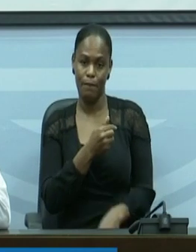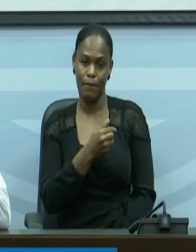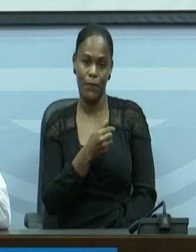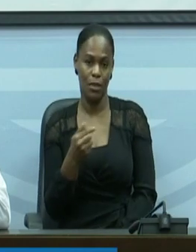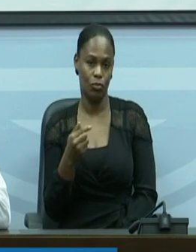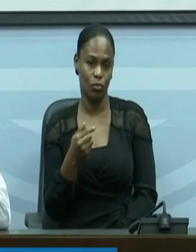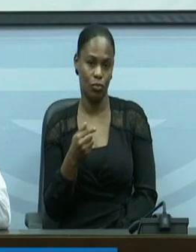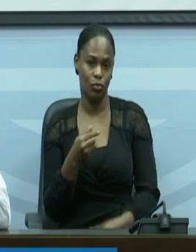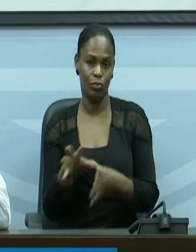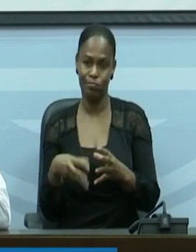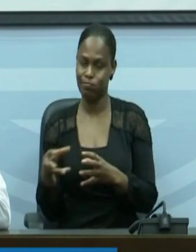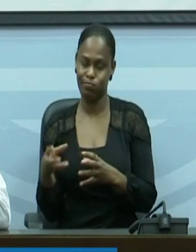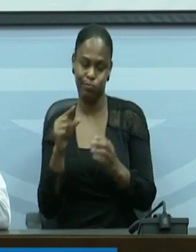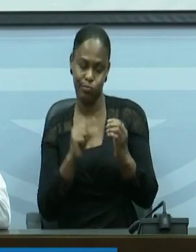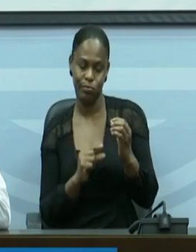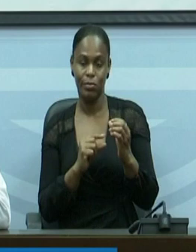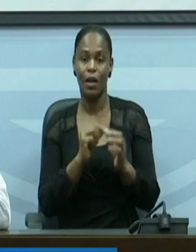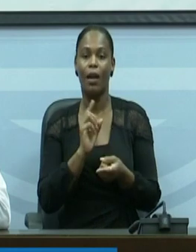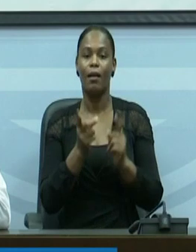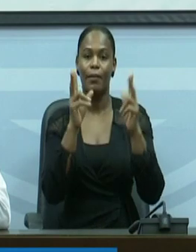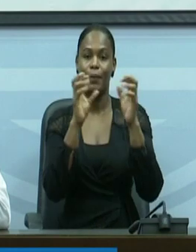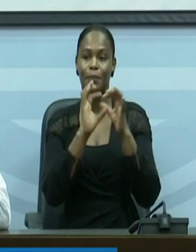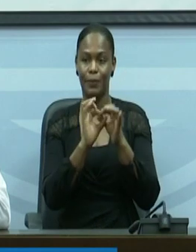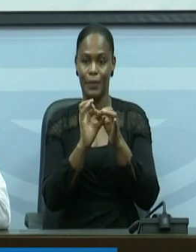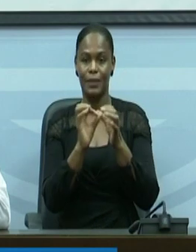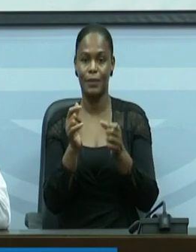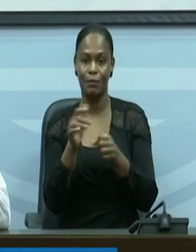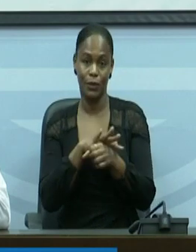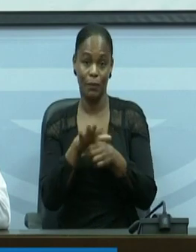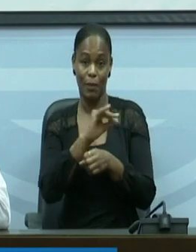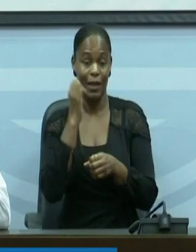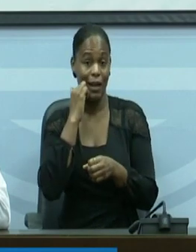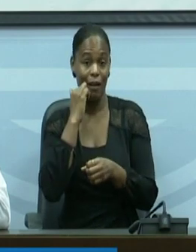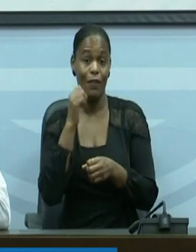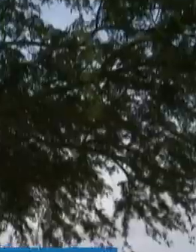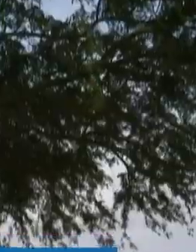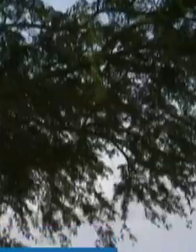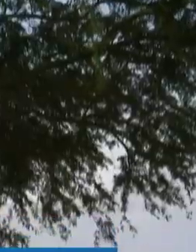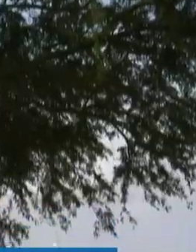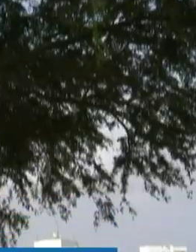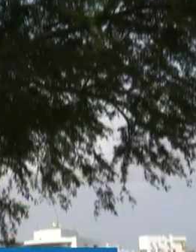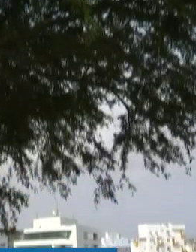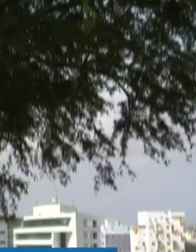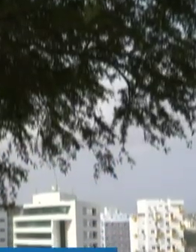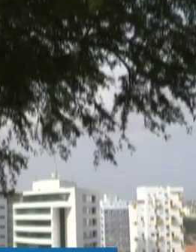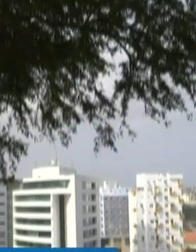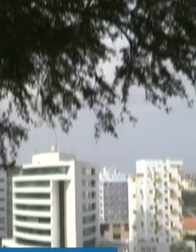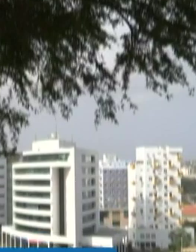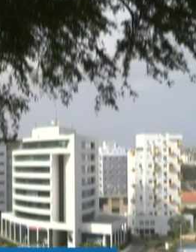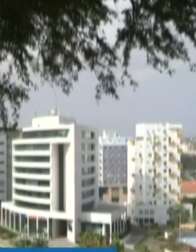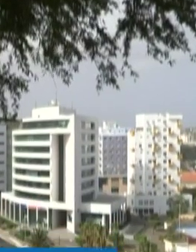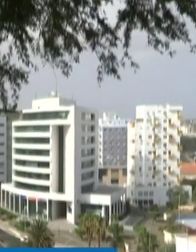menos complicada em termos de casos mais graves e de óbitos. Cabo Verde tem até